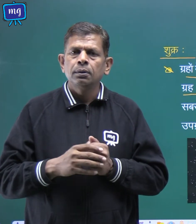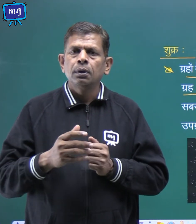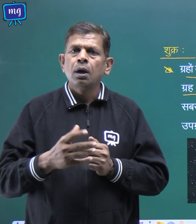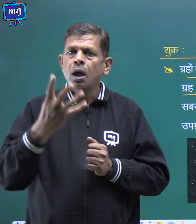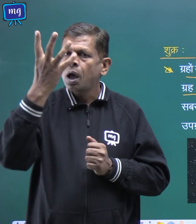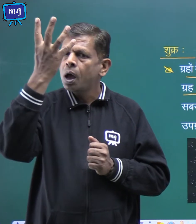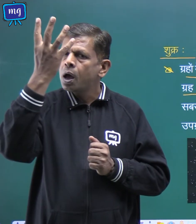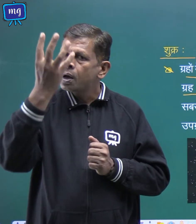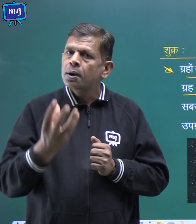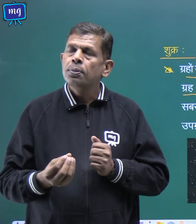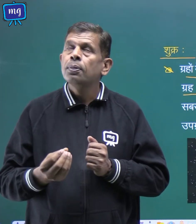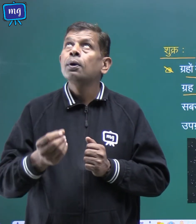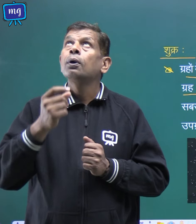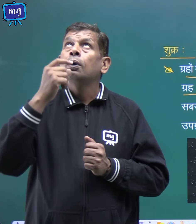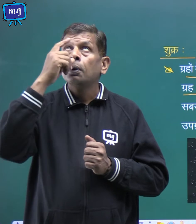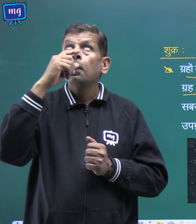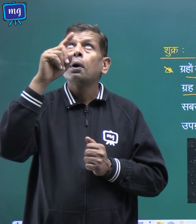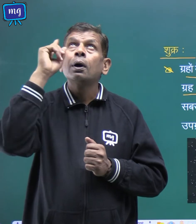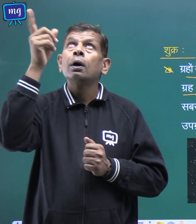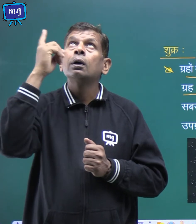रात्रि के आकाश में